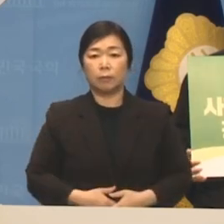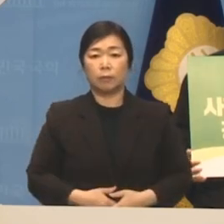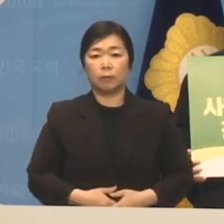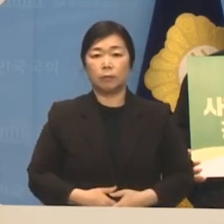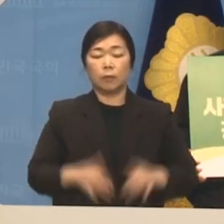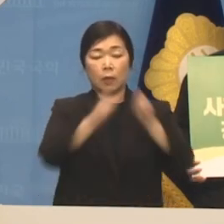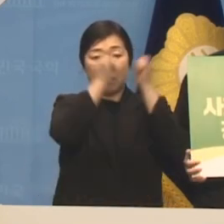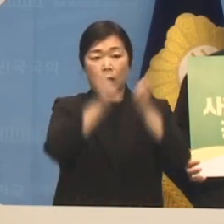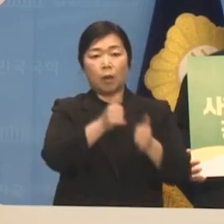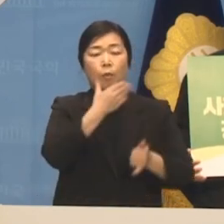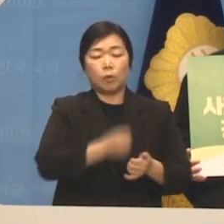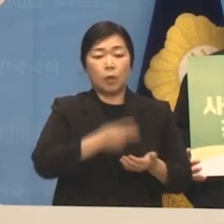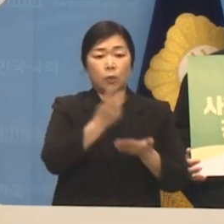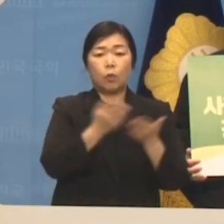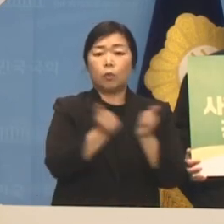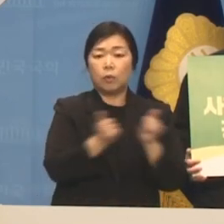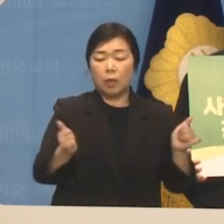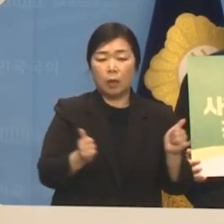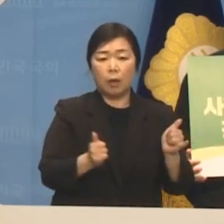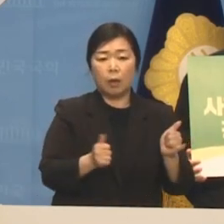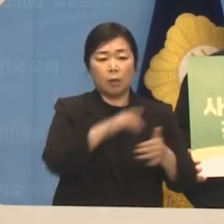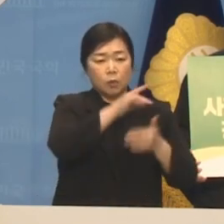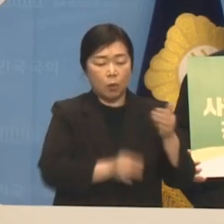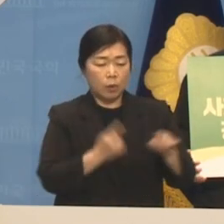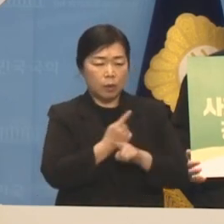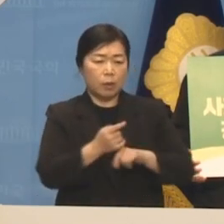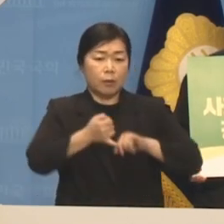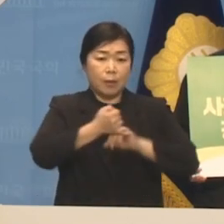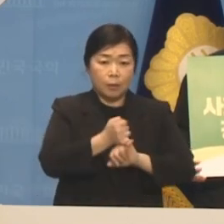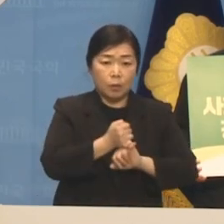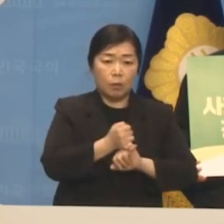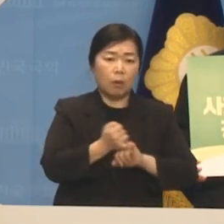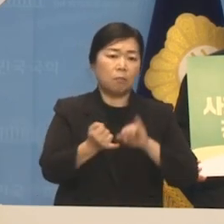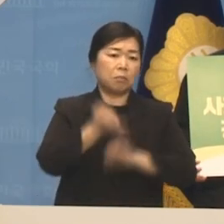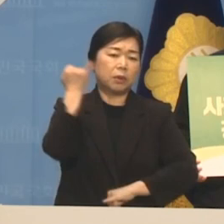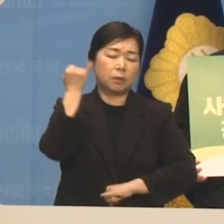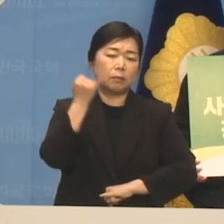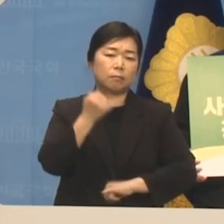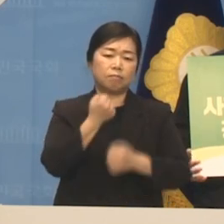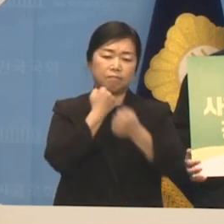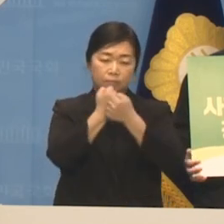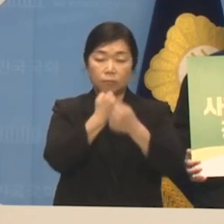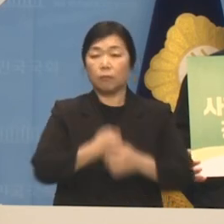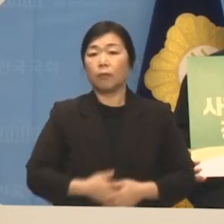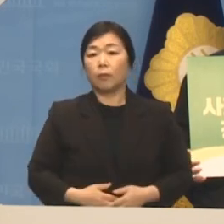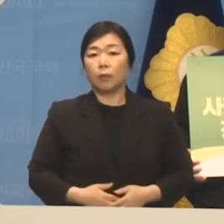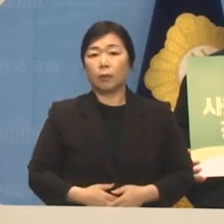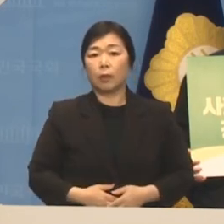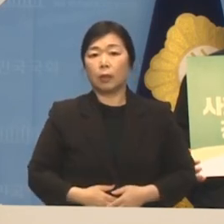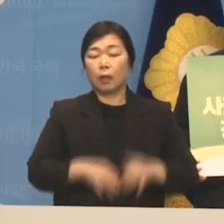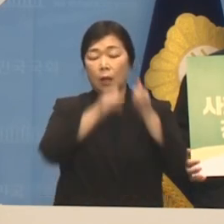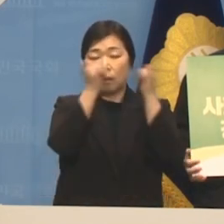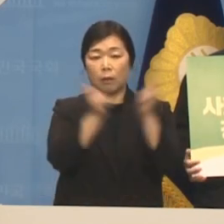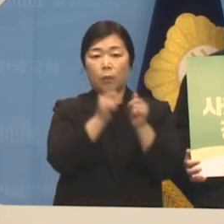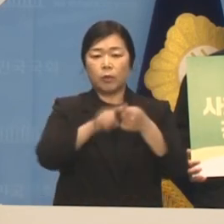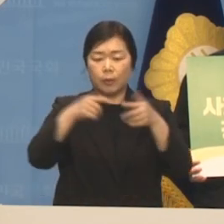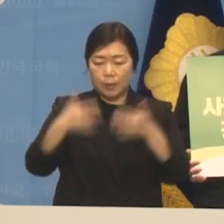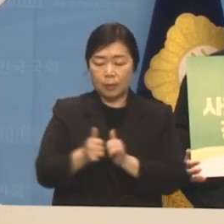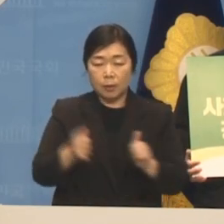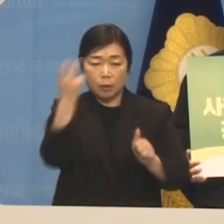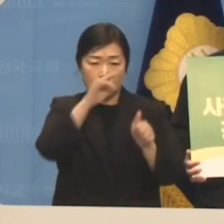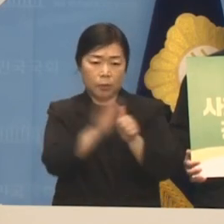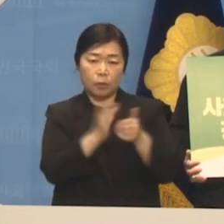사회복지 노동자의 노동조건을 개선하겠다는 약속은 헌신짝처럼 버려져 왔습니다. 사회적 약자를 대변하는